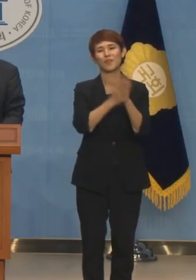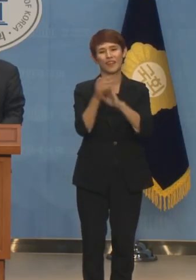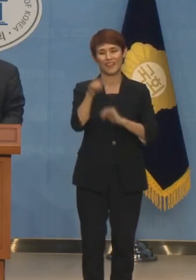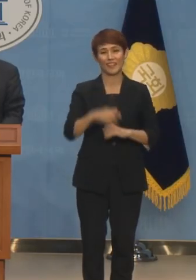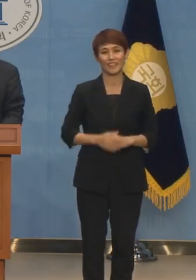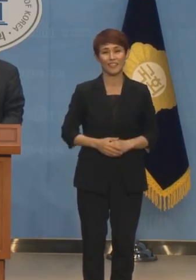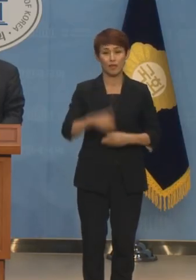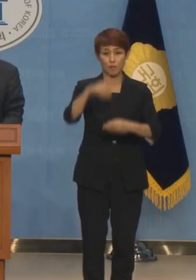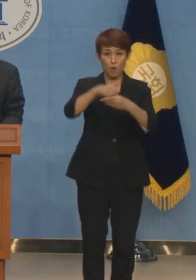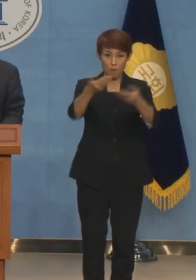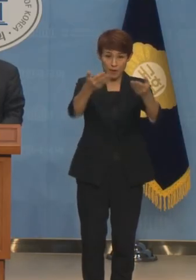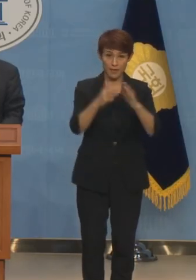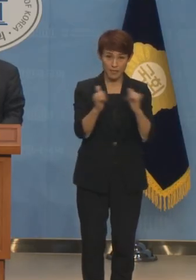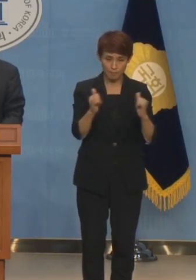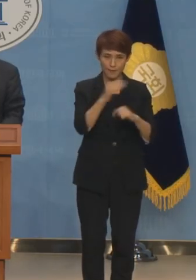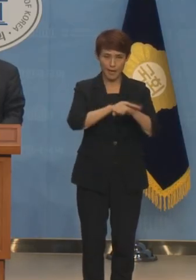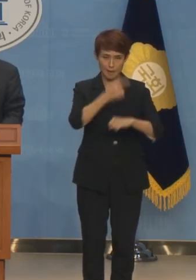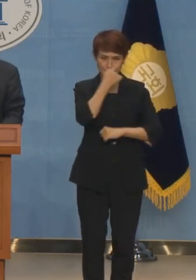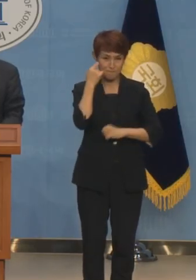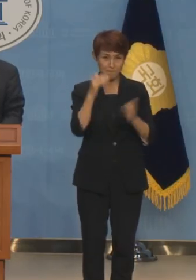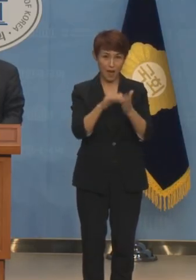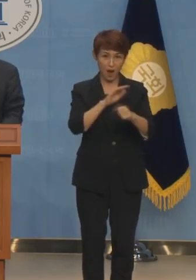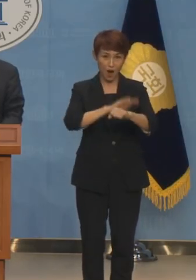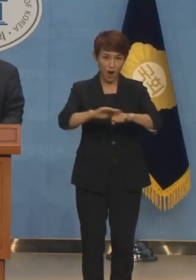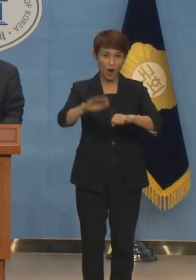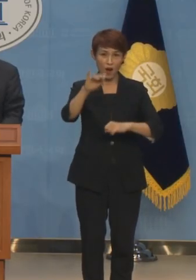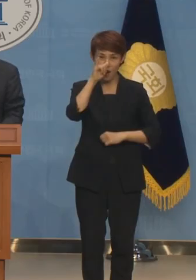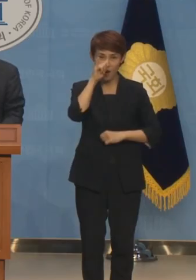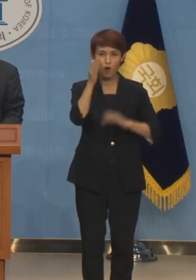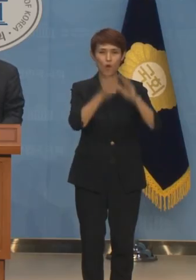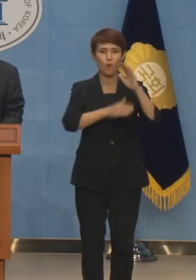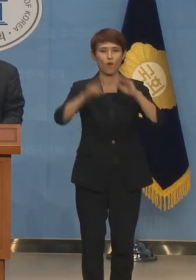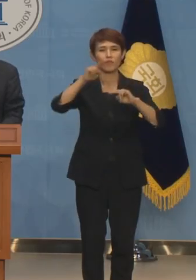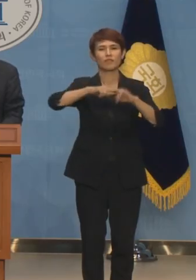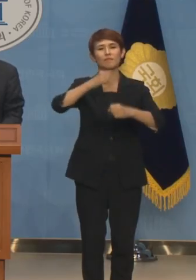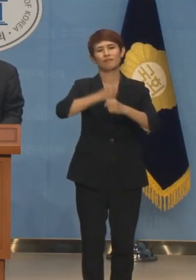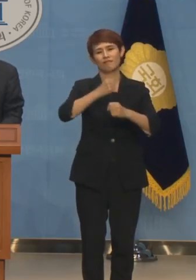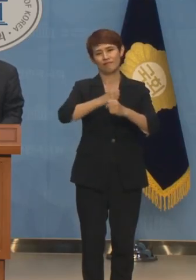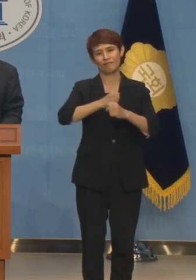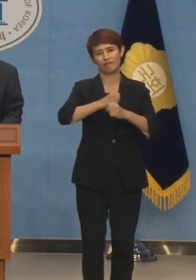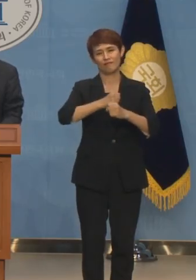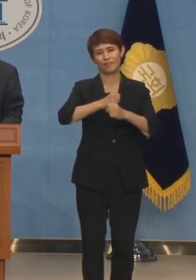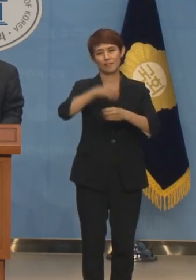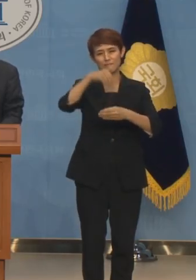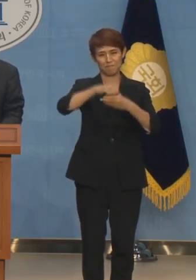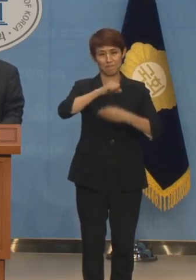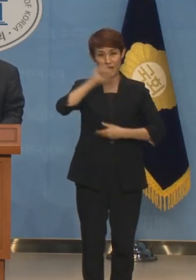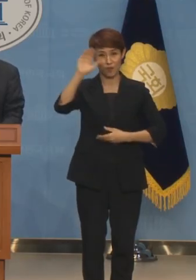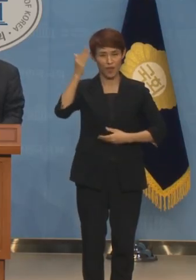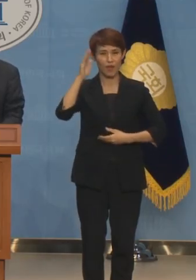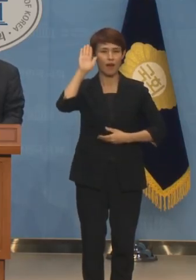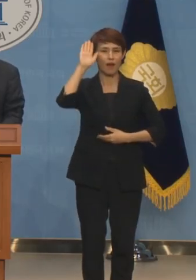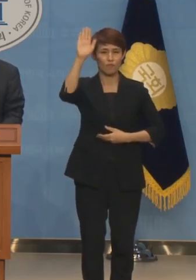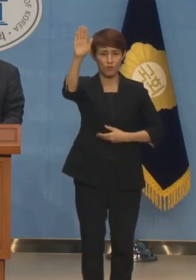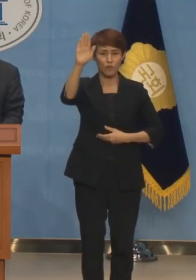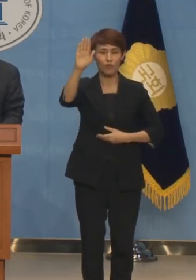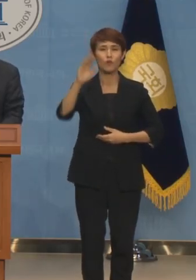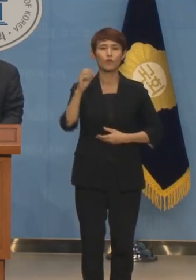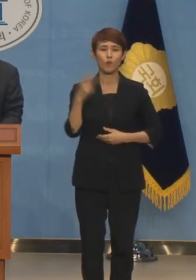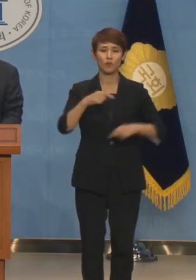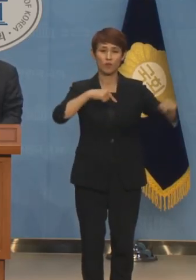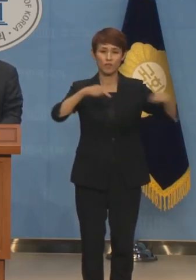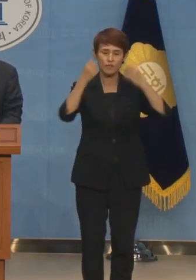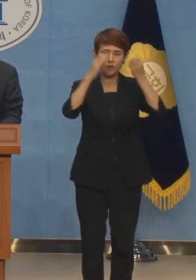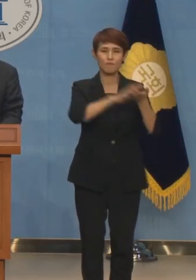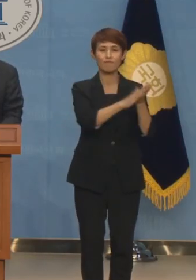유권자로부터 제대로 검증을 받은 후보가 공직에 진출하여 대한민국의 미래를 준비하고 우리 정치권의 새로운